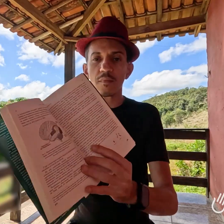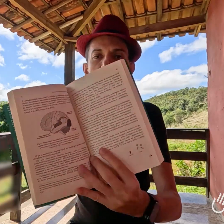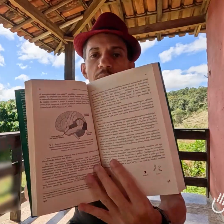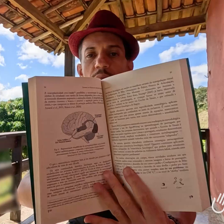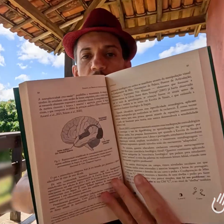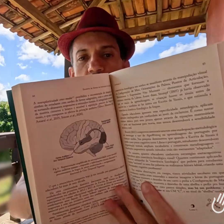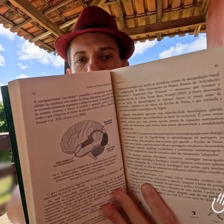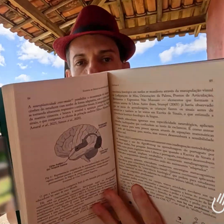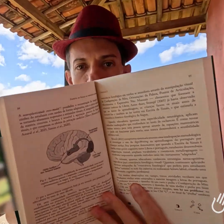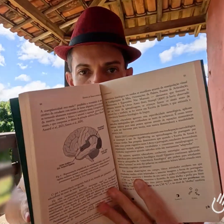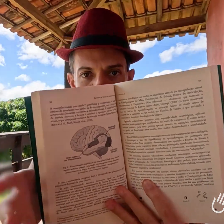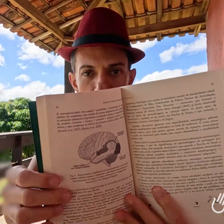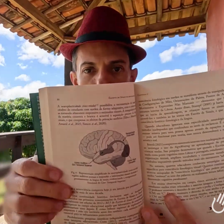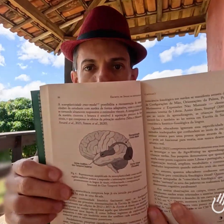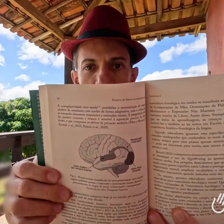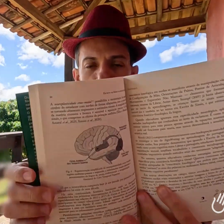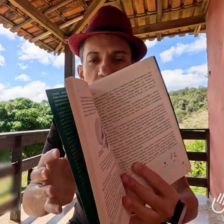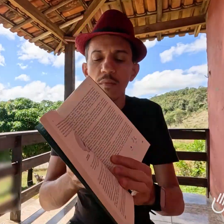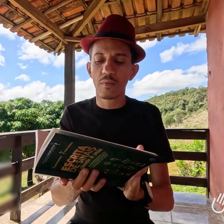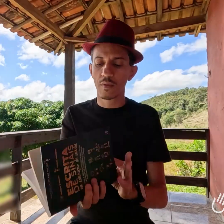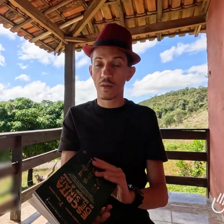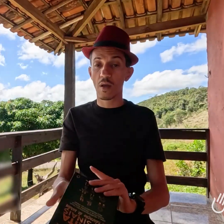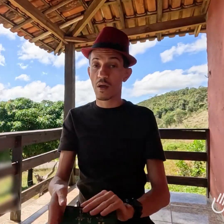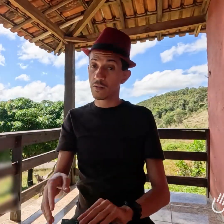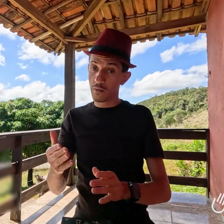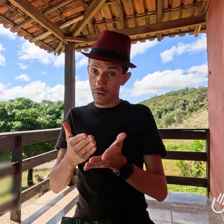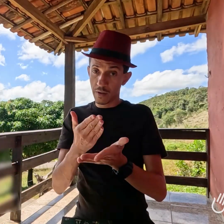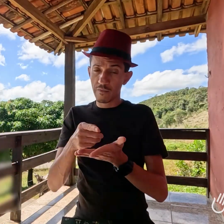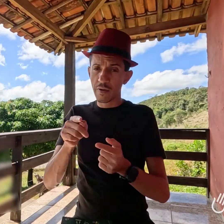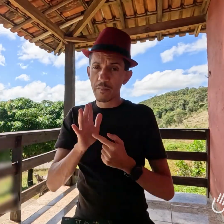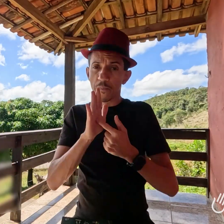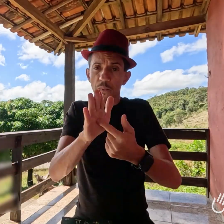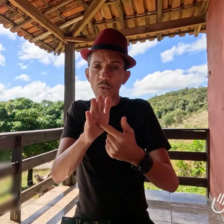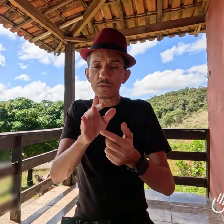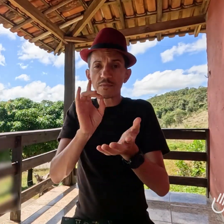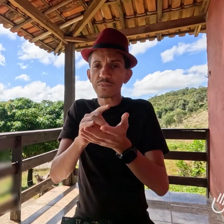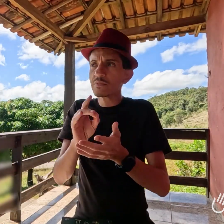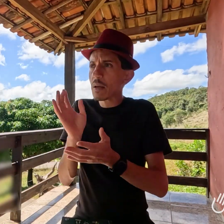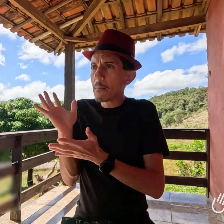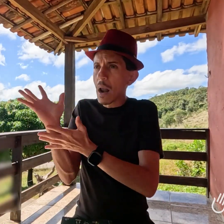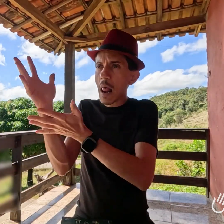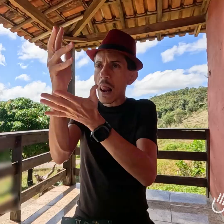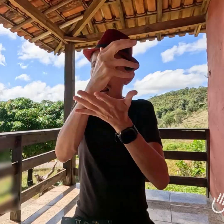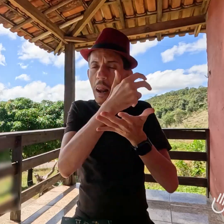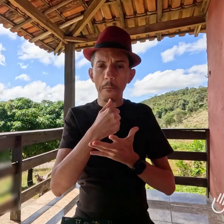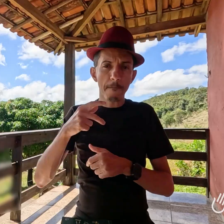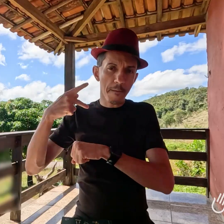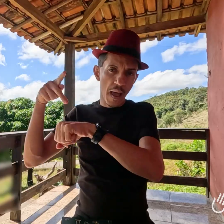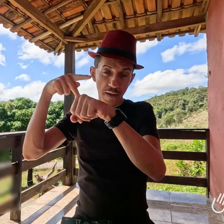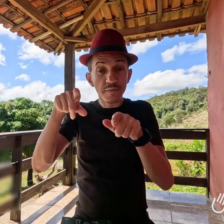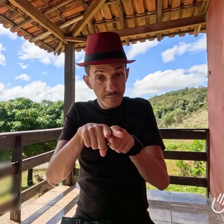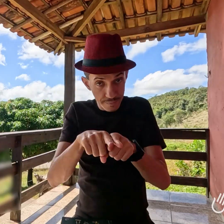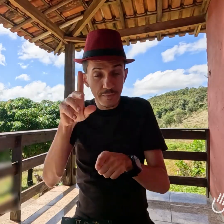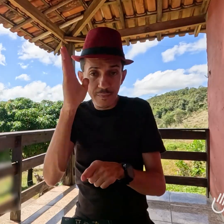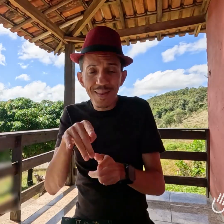São muitos lugares, explicações diferentes, trazendo esse aprofundamento sobre o cérebro. Então, o livro vai mostrar essas